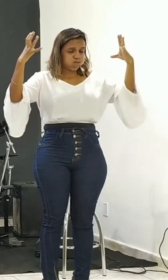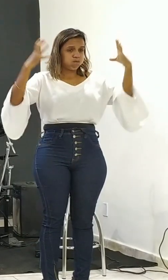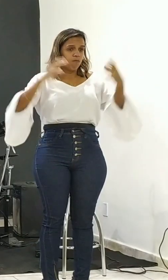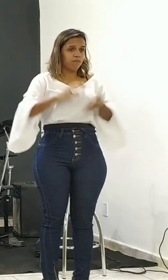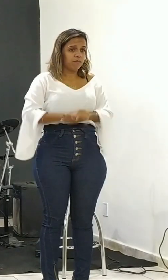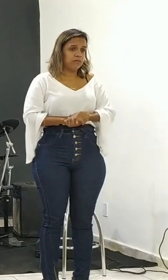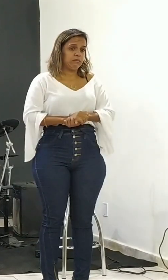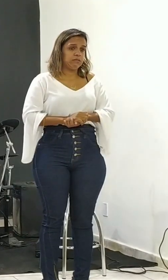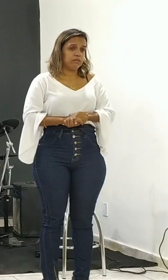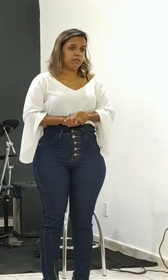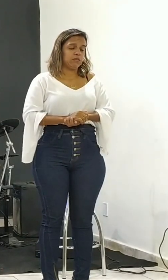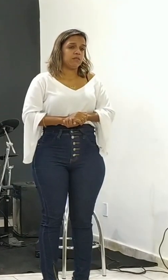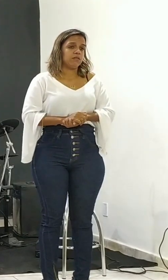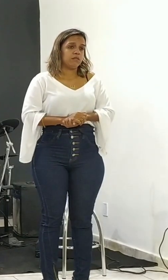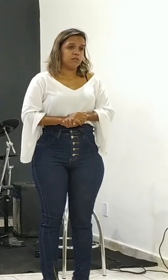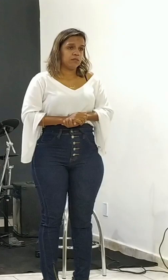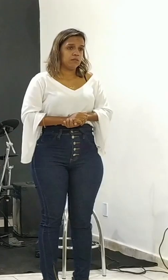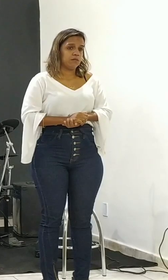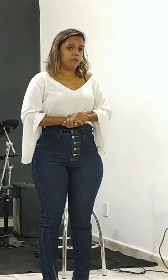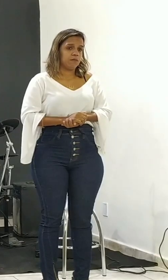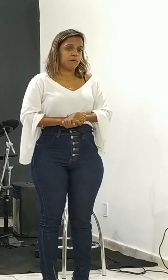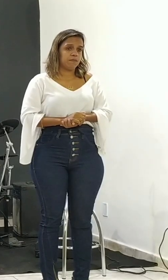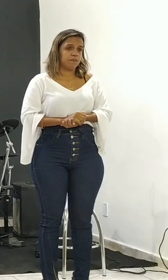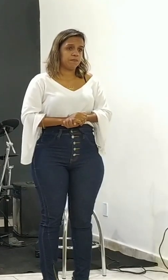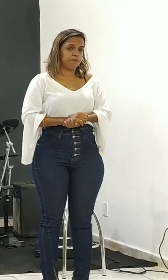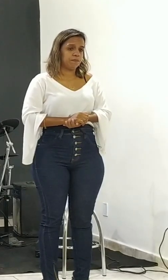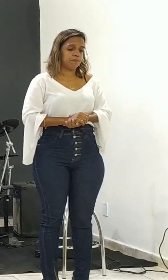bem inchada.